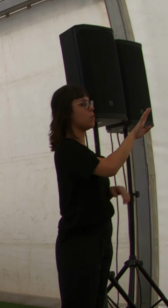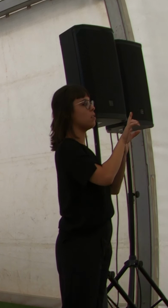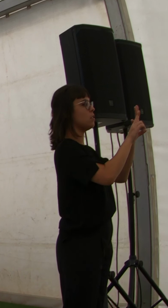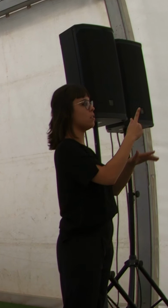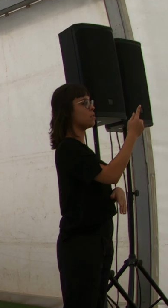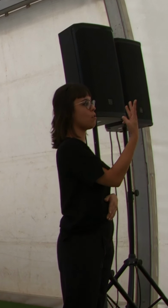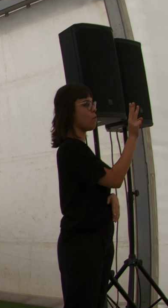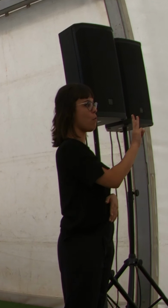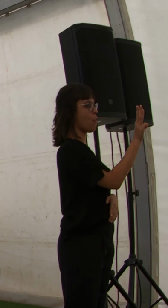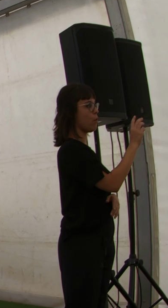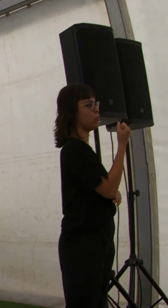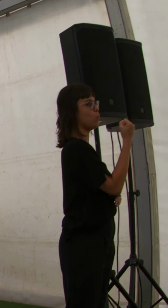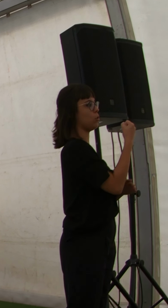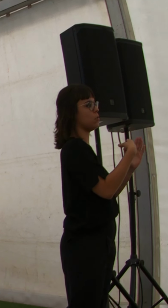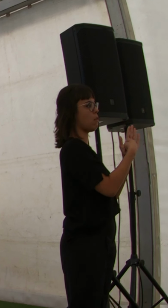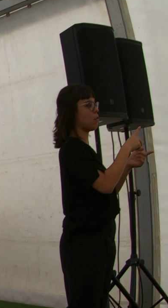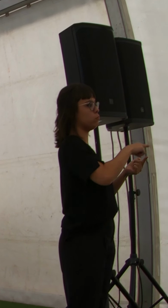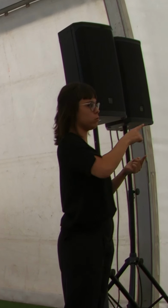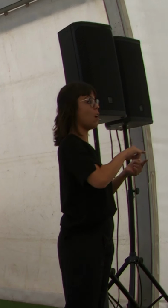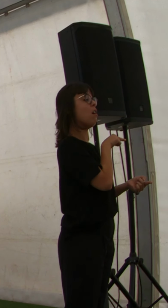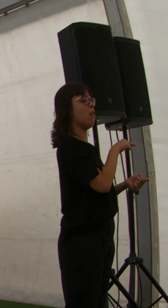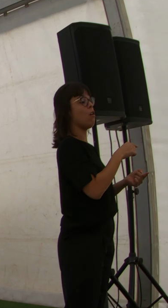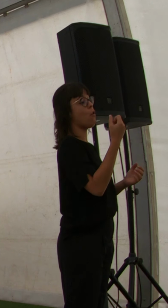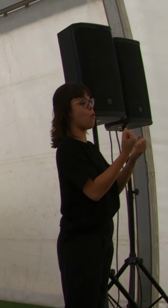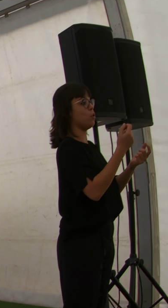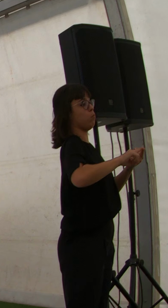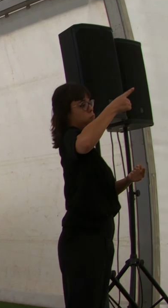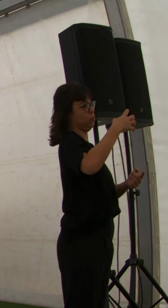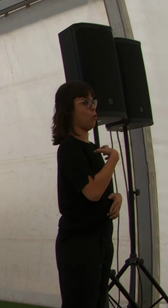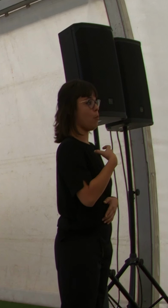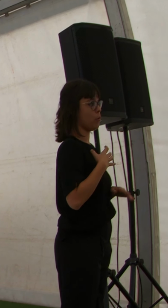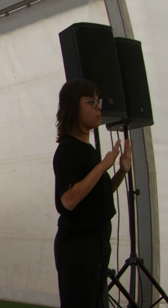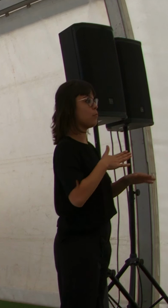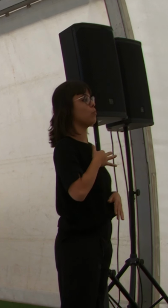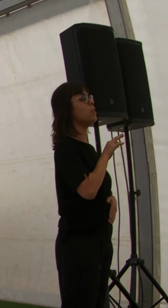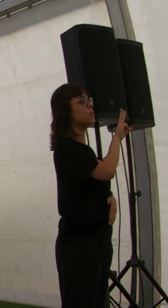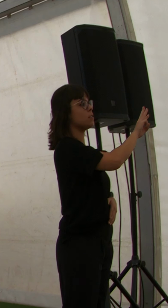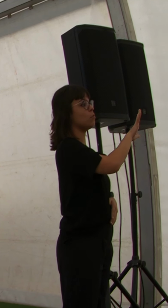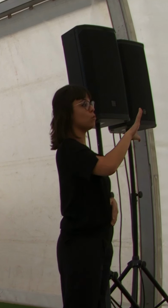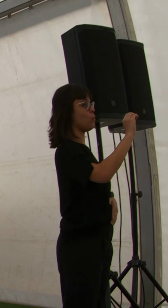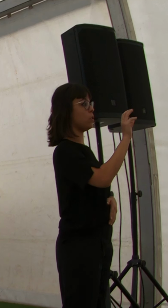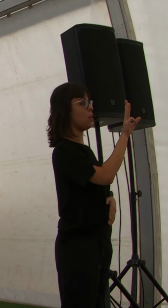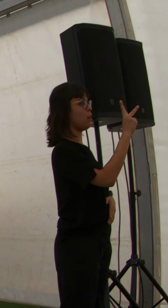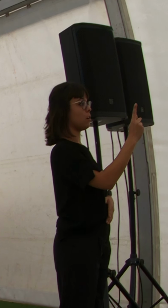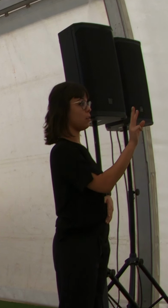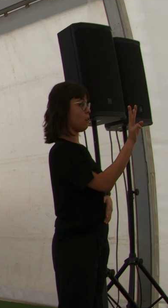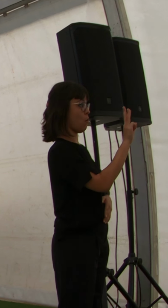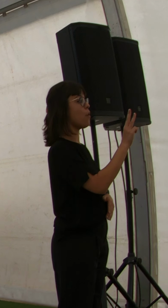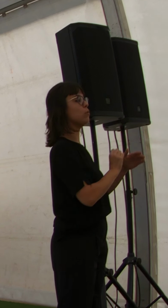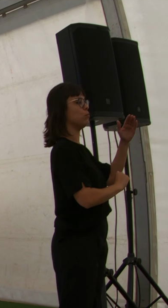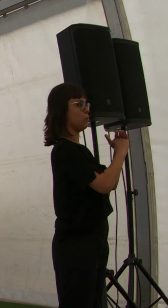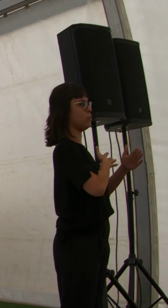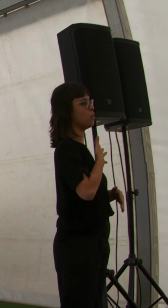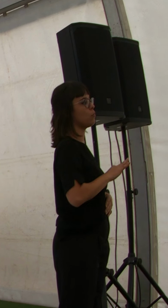no carga más deprisa, pero ese cargador es capaz de dar hasta 350 kilovatios de potencia. Está al 50% y